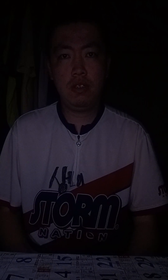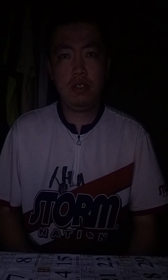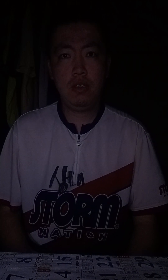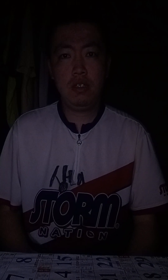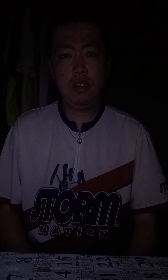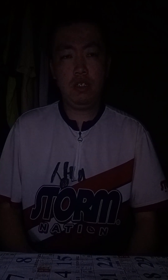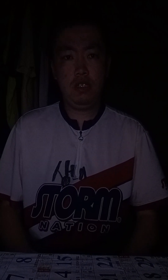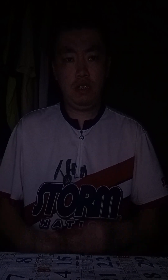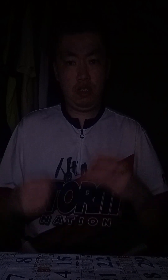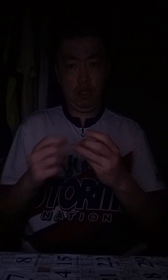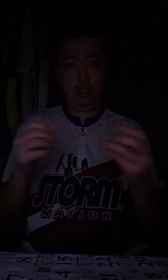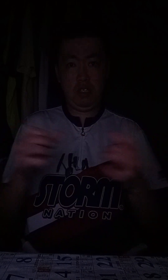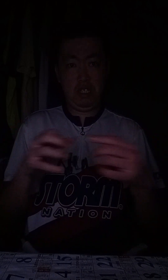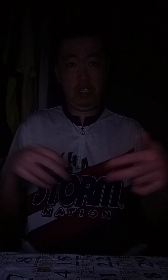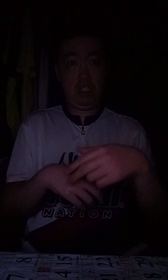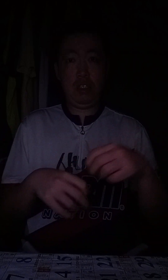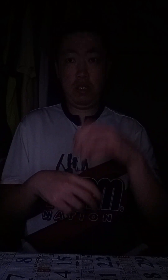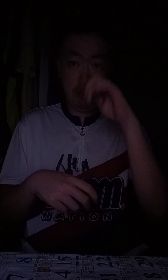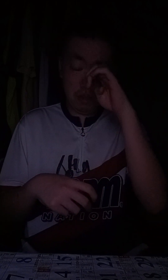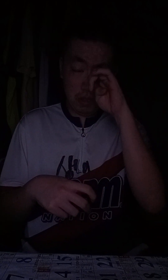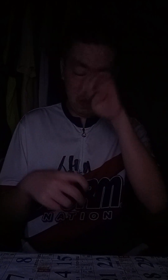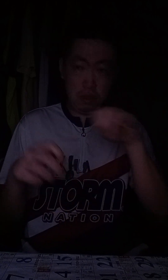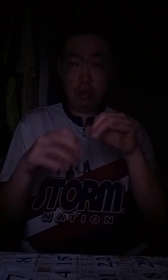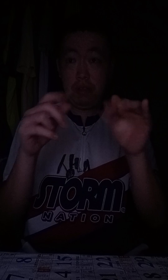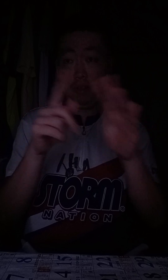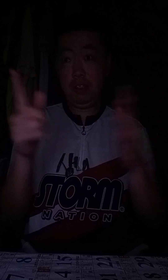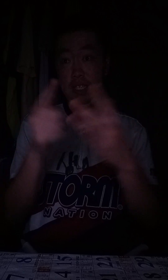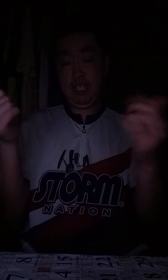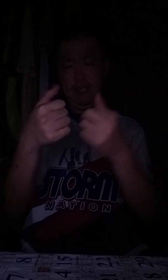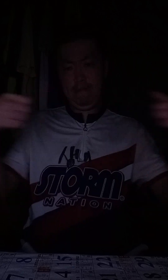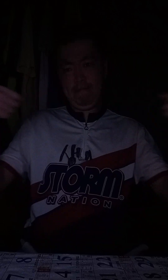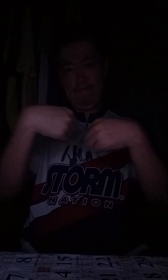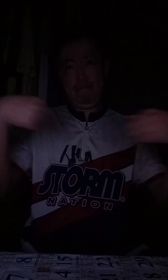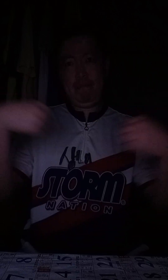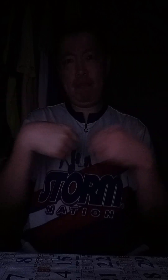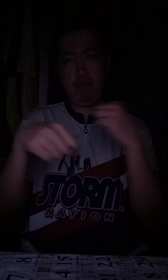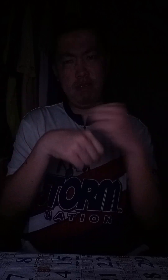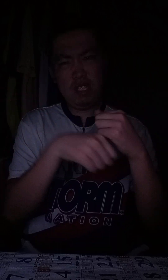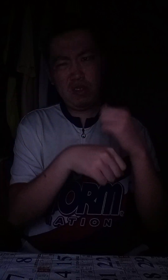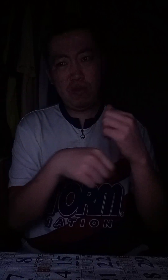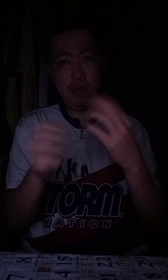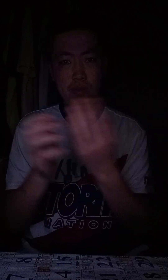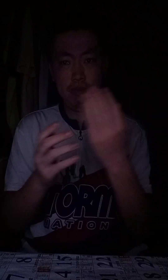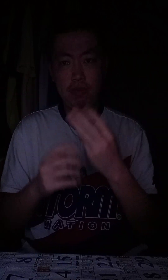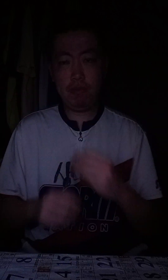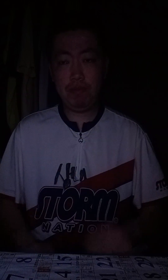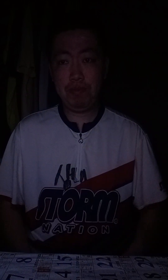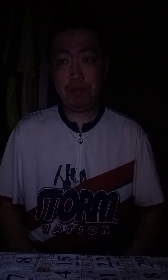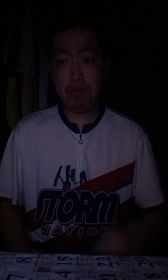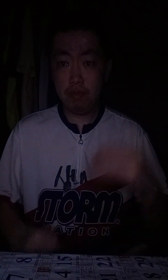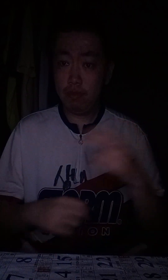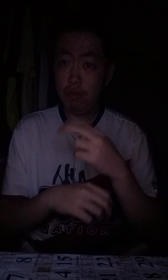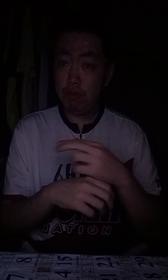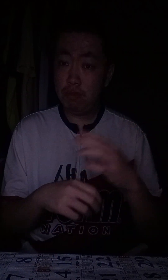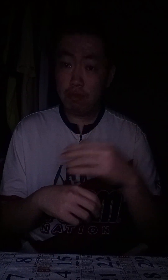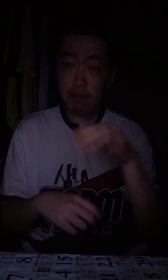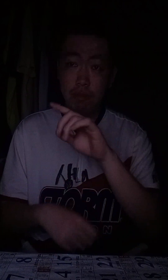서울 구로구에서 시내버스 한 대와 승용차 7대가 잇따라 부딪히는 사고가 났습니다. 사고를 일으킨 걸로 지목된